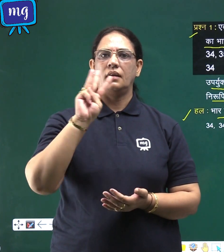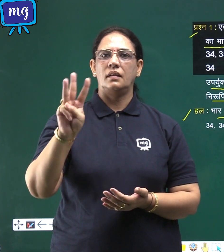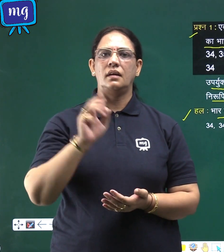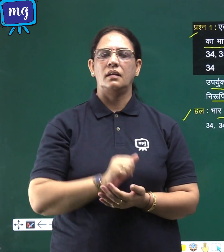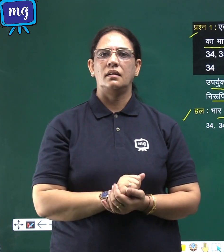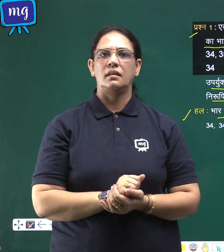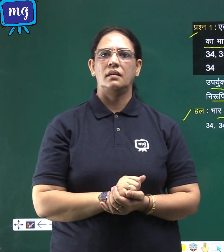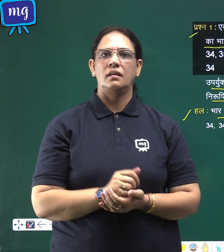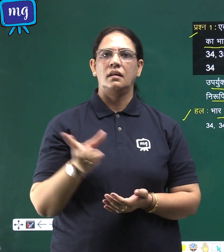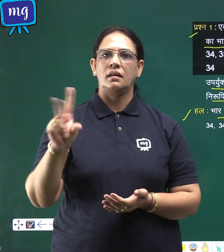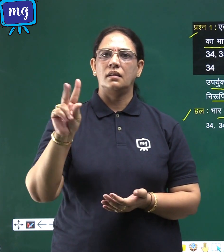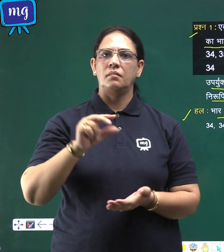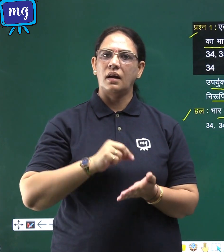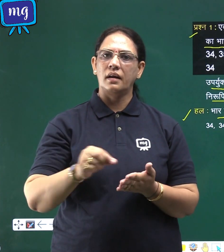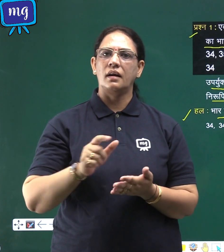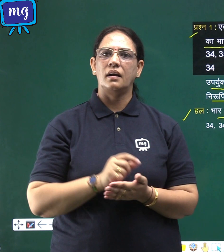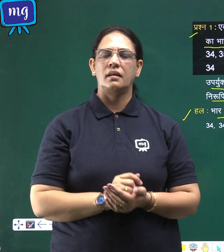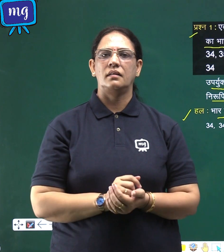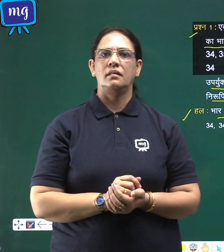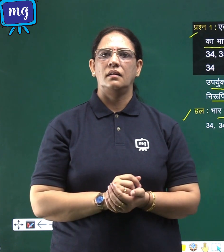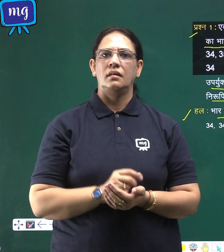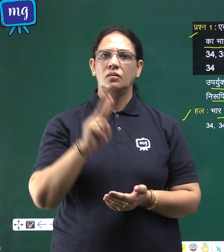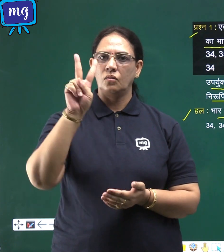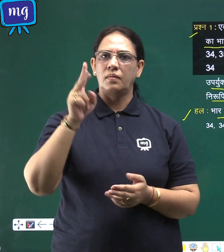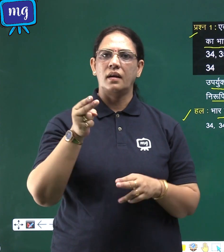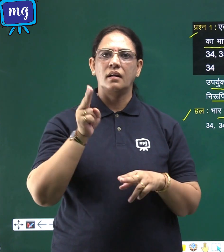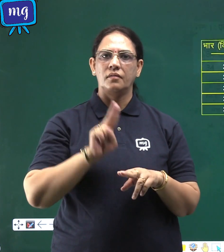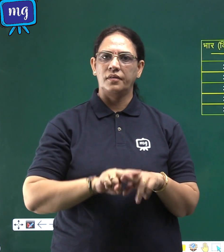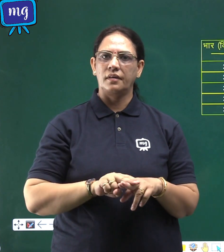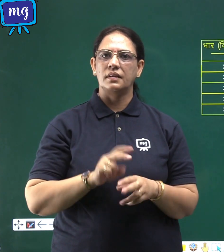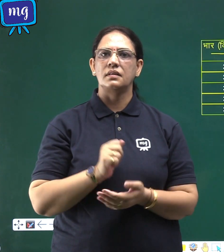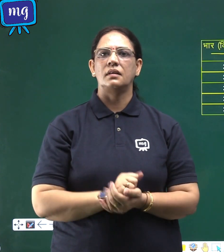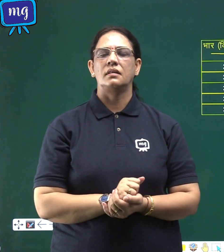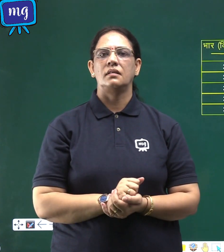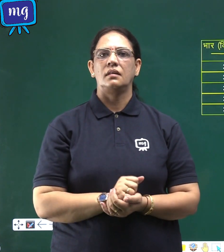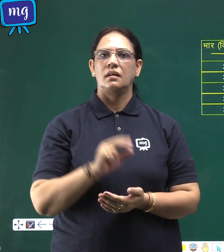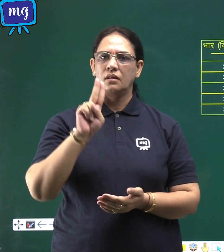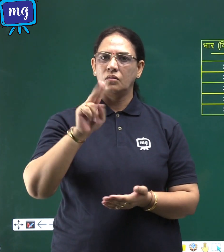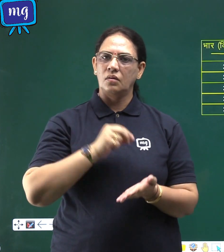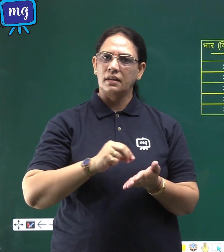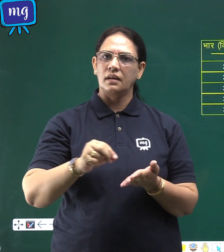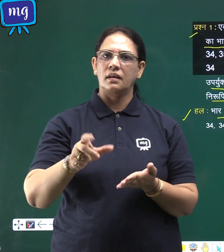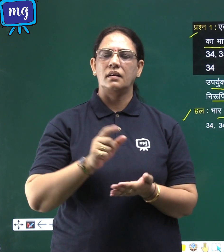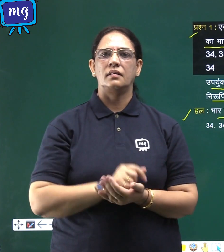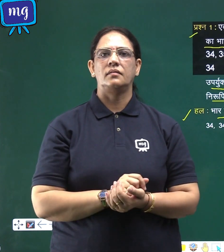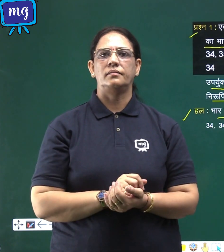33 कितनी बार है दो बार दो लिख देंगे